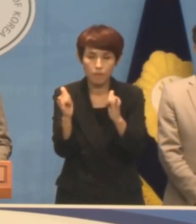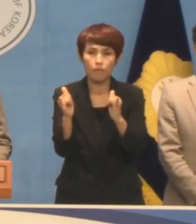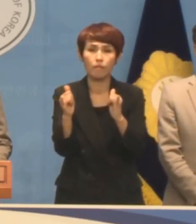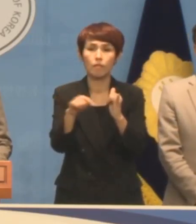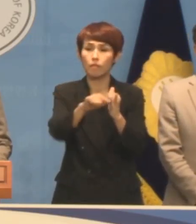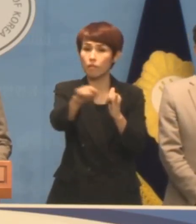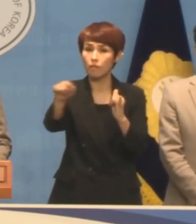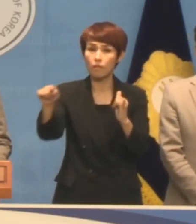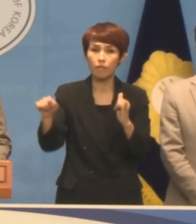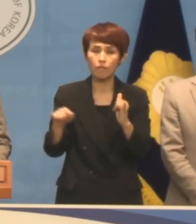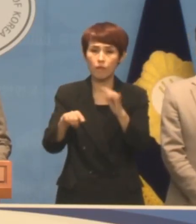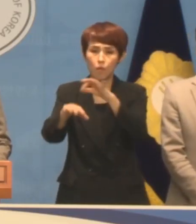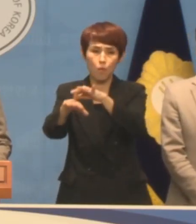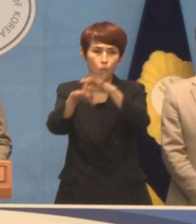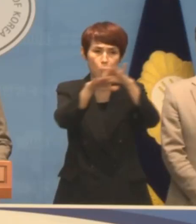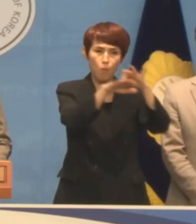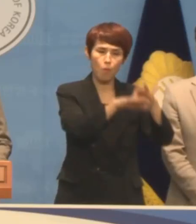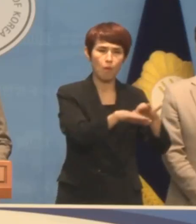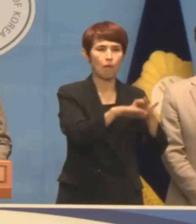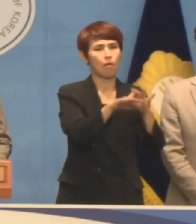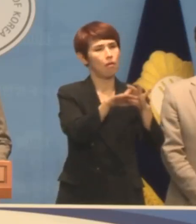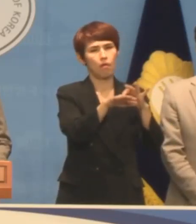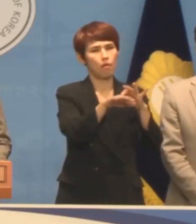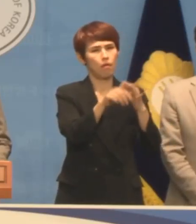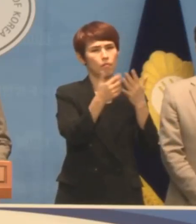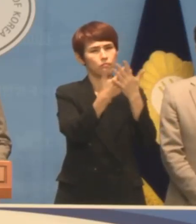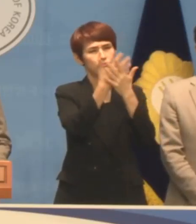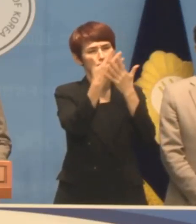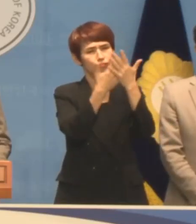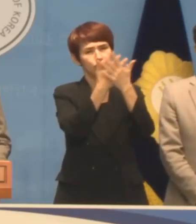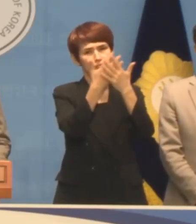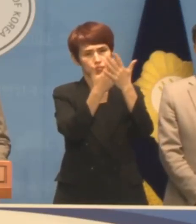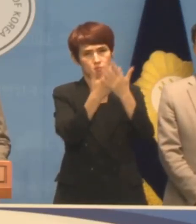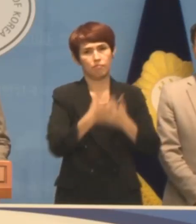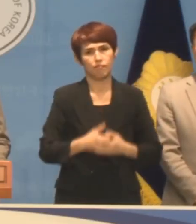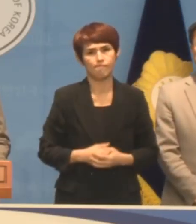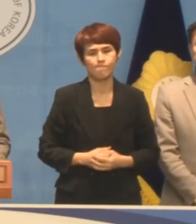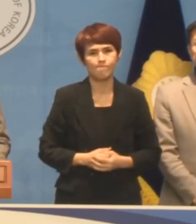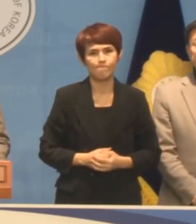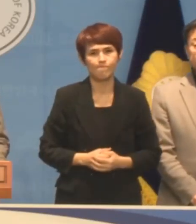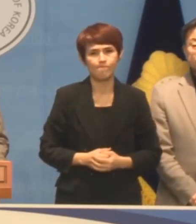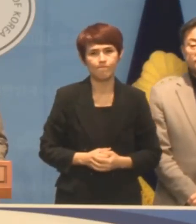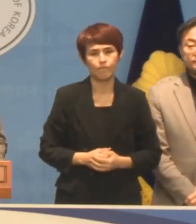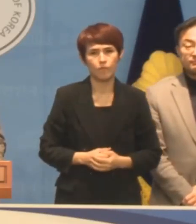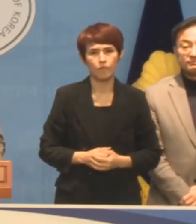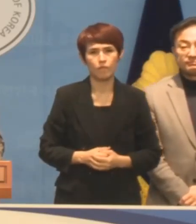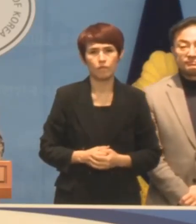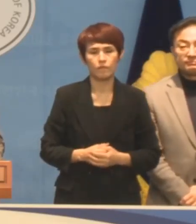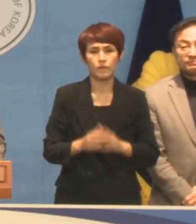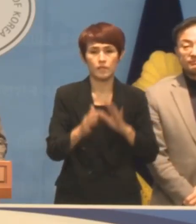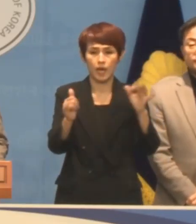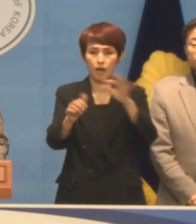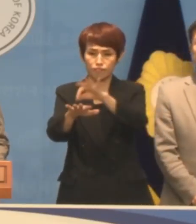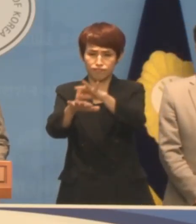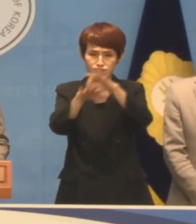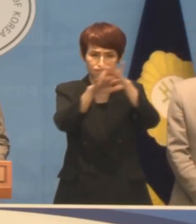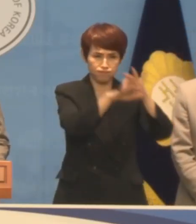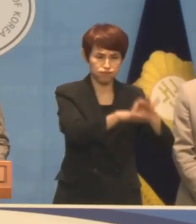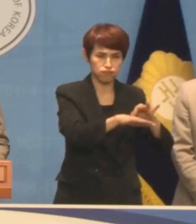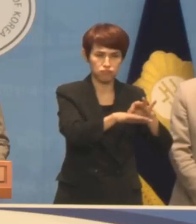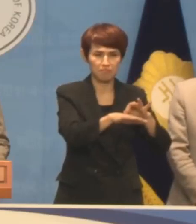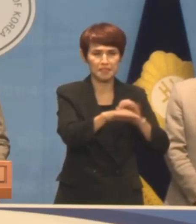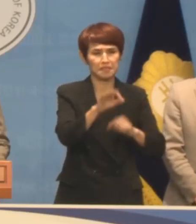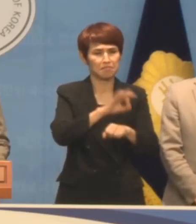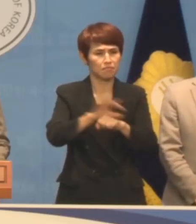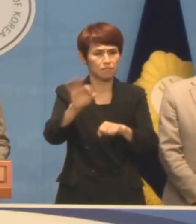노동자 여러분들의 고용승계 여부가 매우 불투명해졌습니다. 고용승계 문제를 너무 소홀히